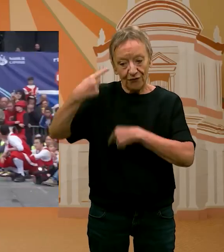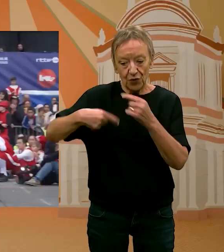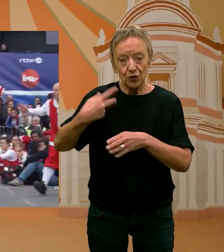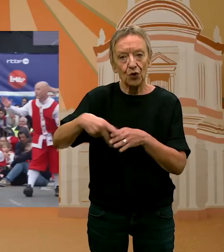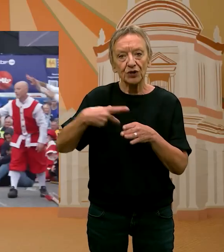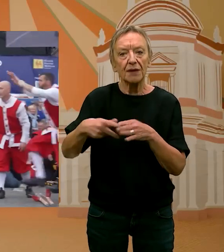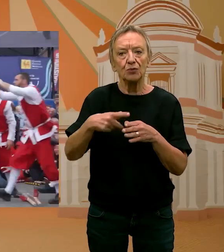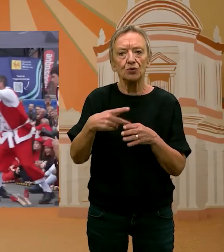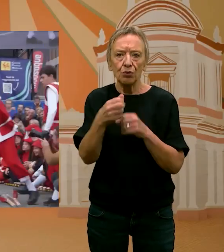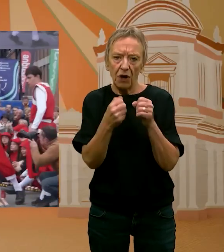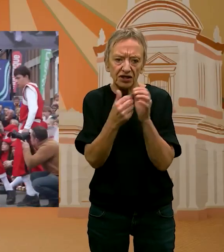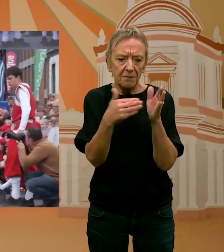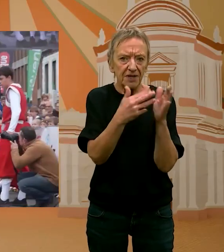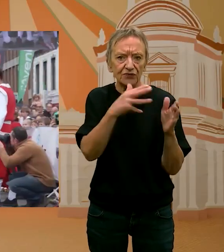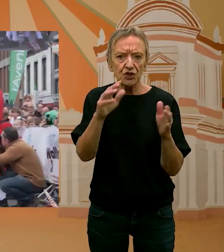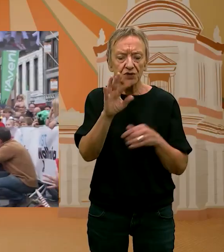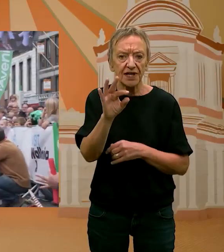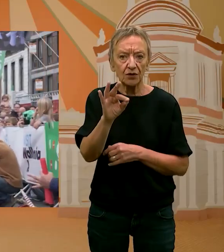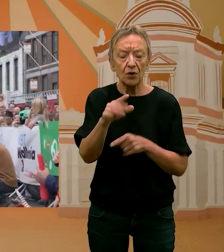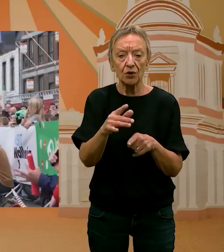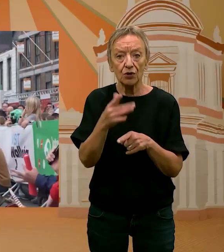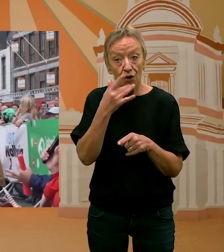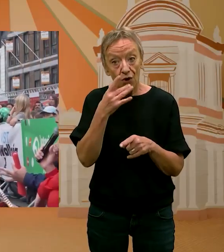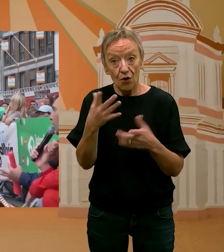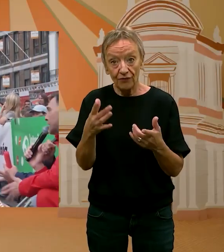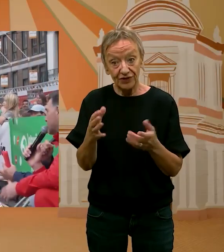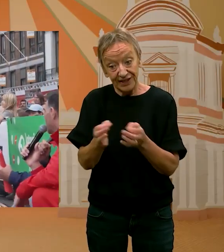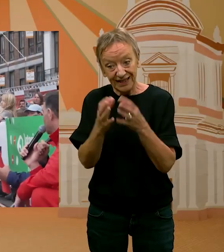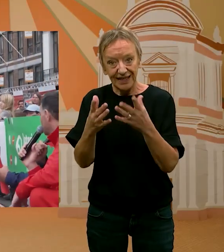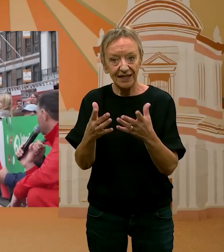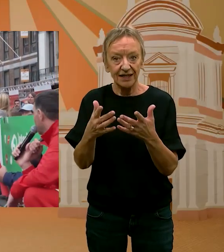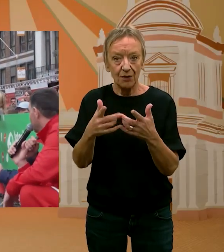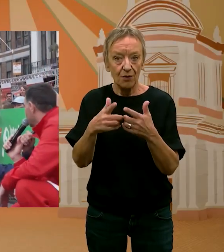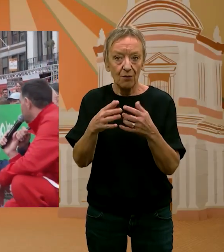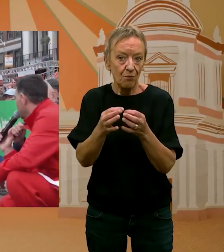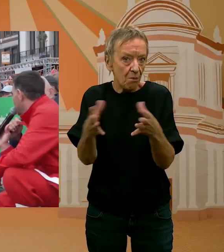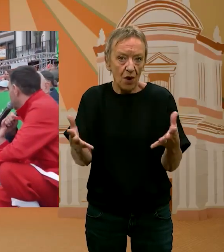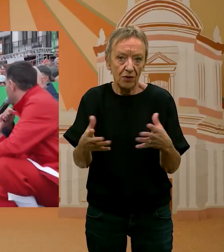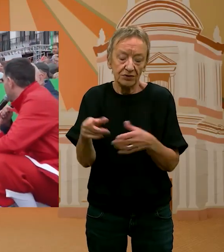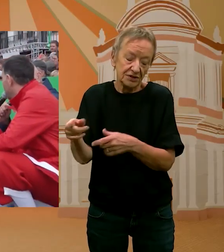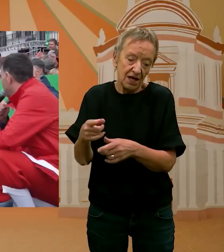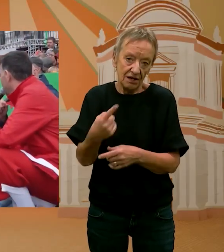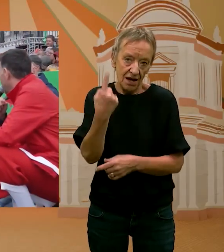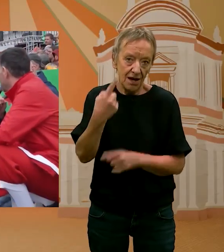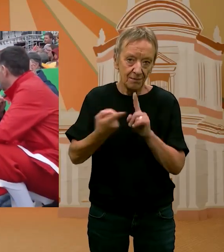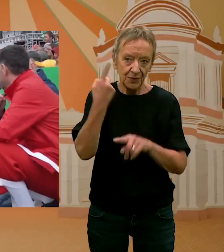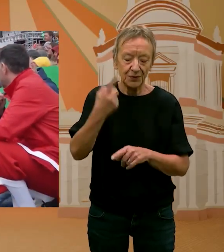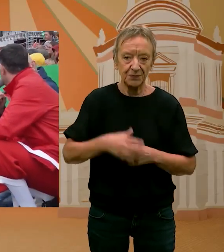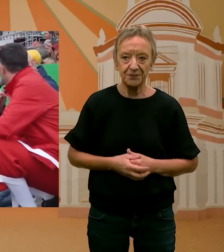fêtes de Wallonie. Et les chasses d'or est un de ces moments phares, puis il y a d'autres. Super mal. Alors maintenant, regardez à l'écran, donc Simon